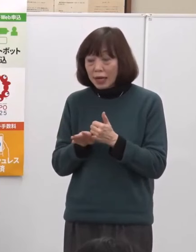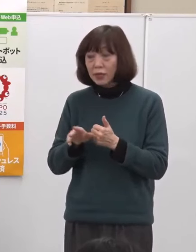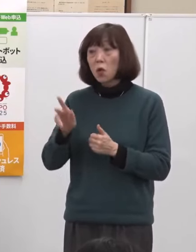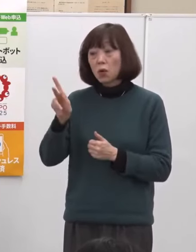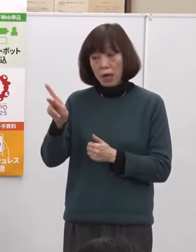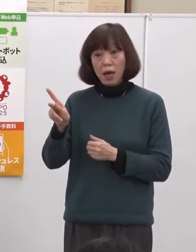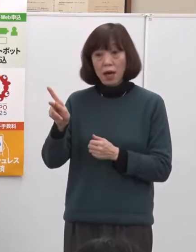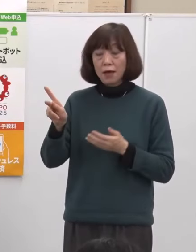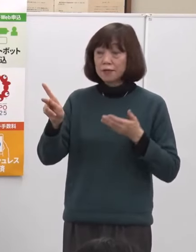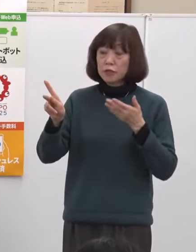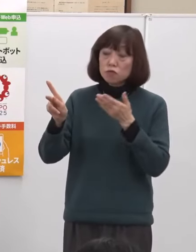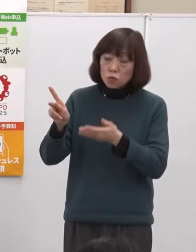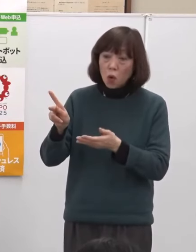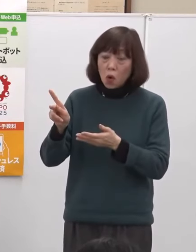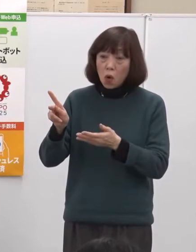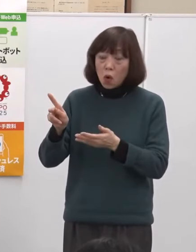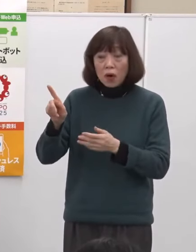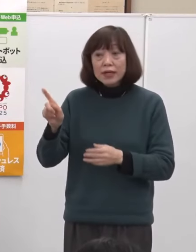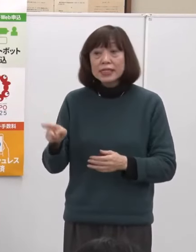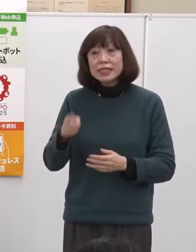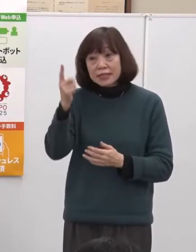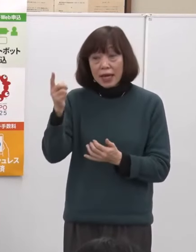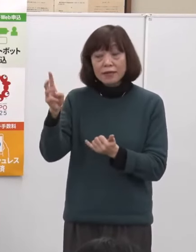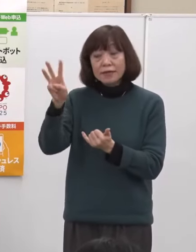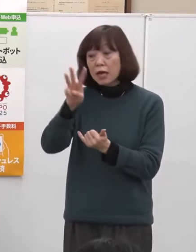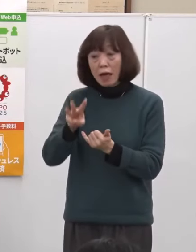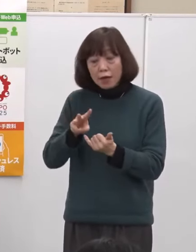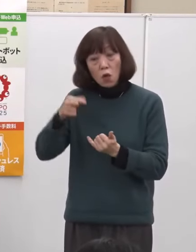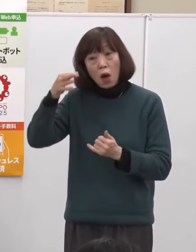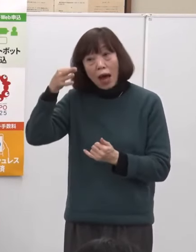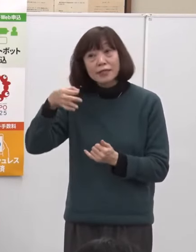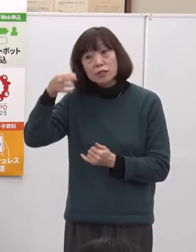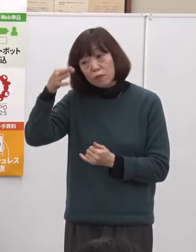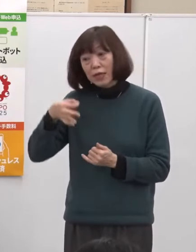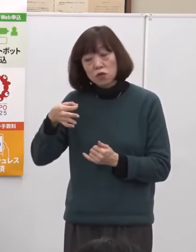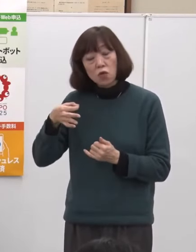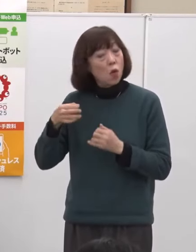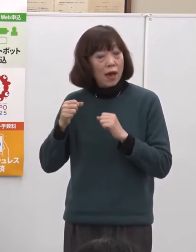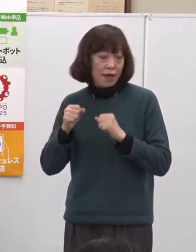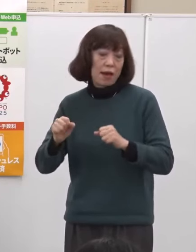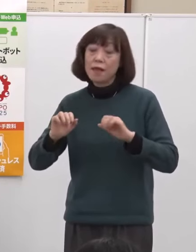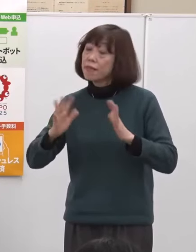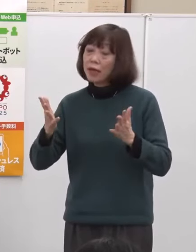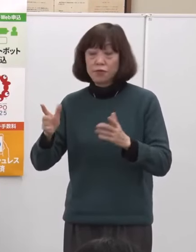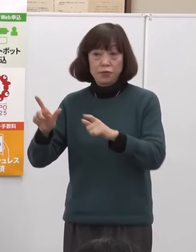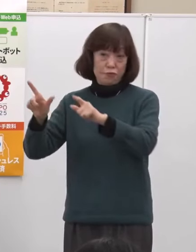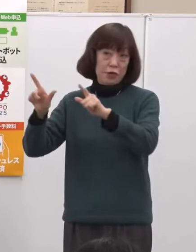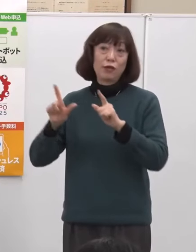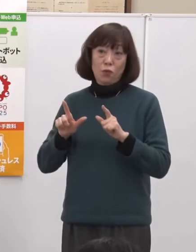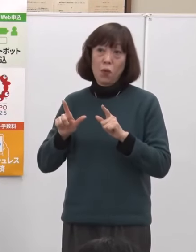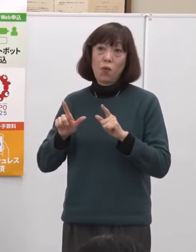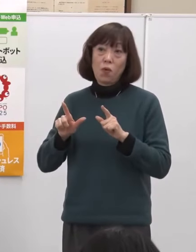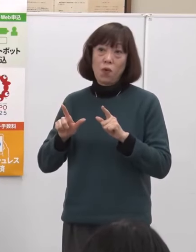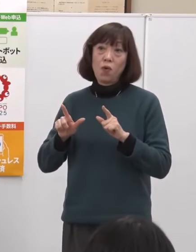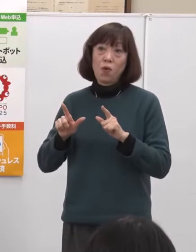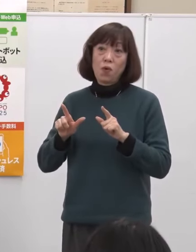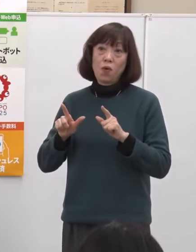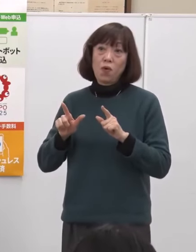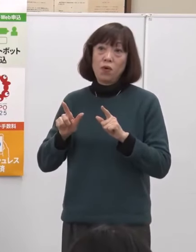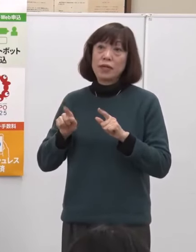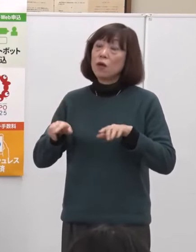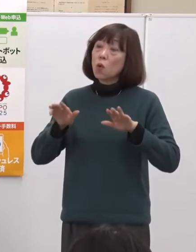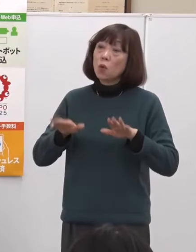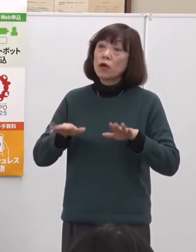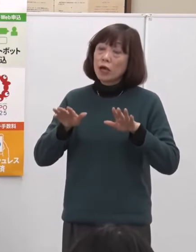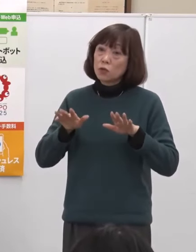然災害に関する、アセスメントは行っていないという回答を回答されているんですね。で、今